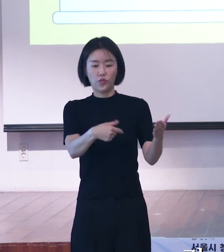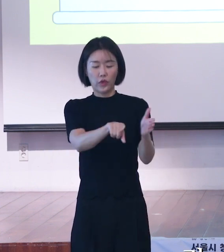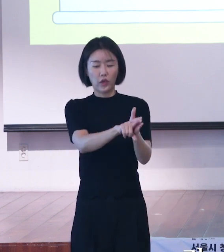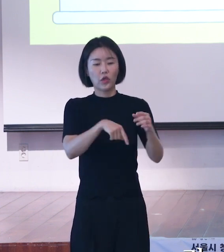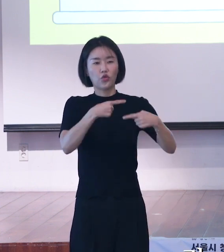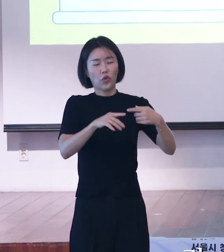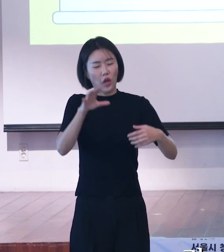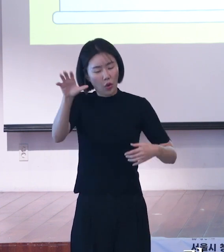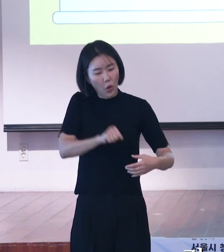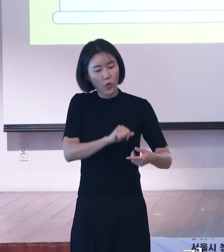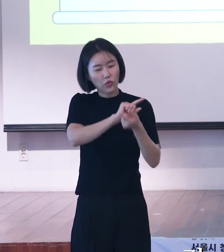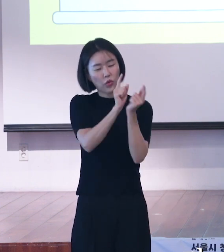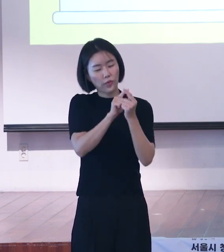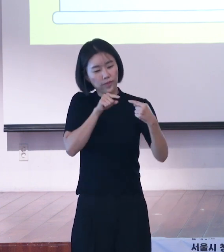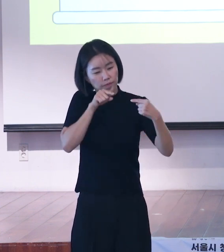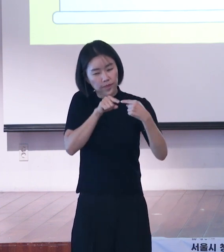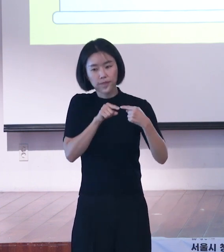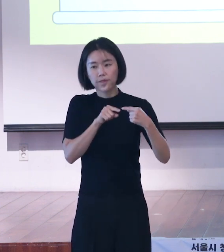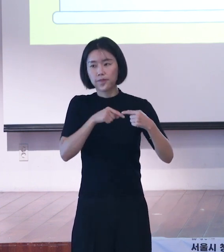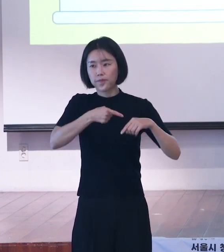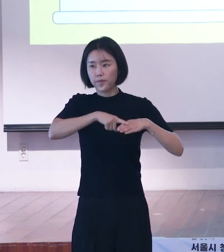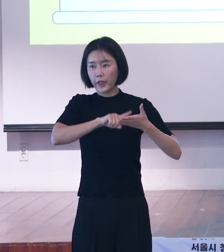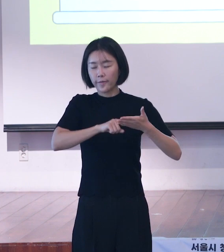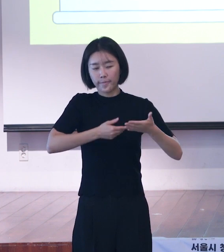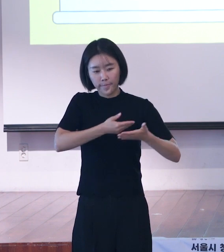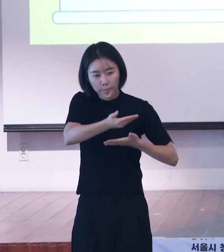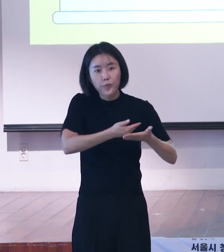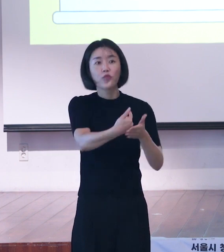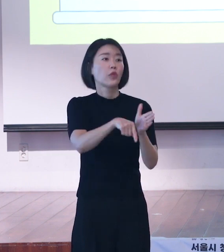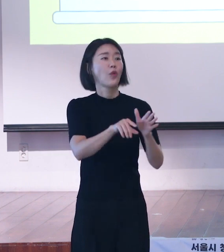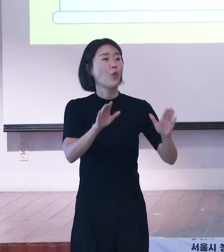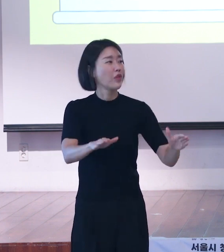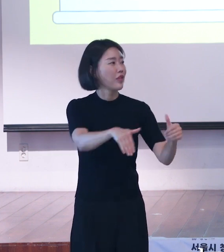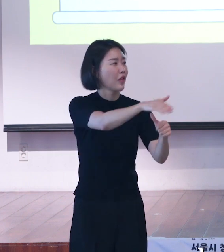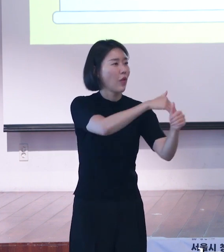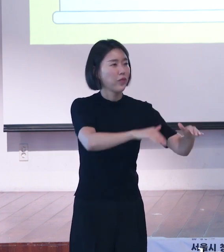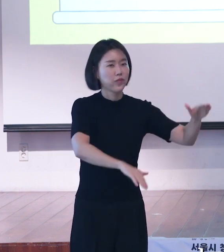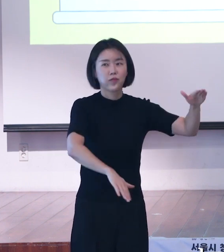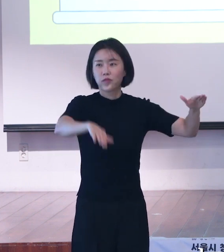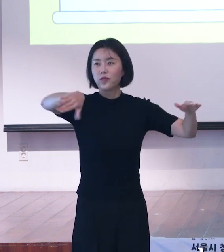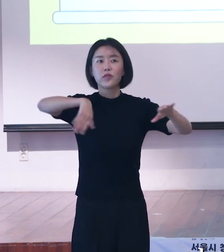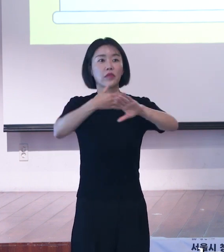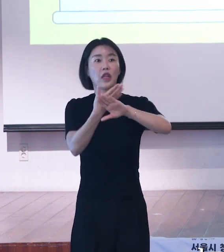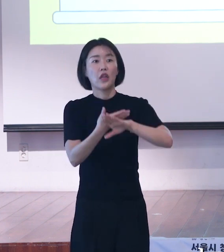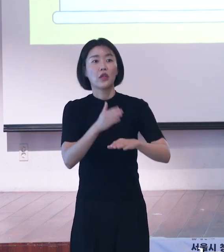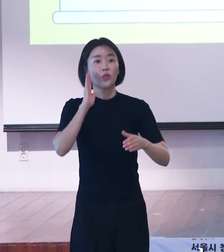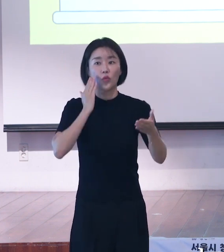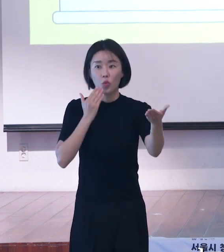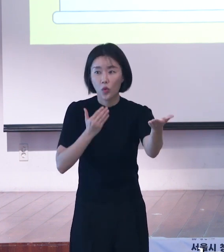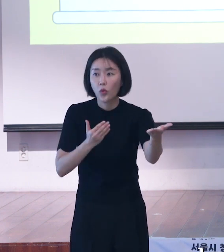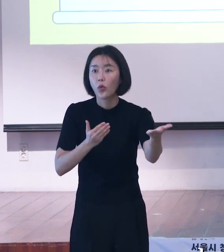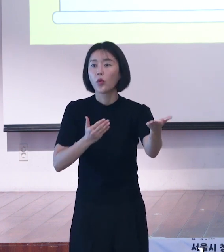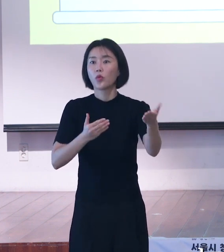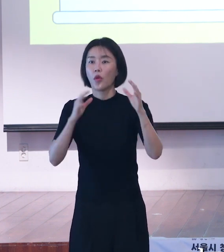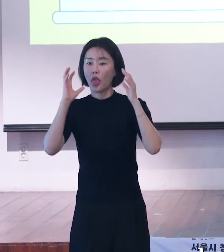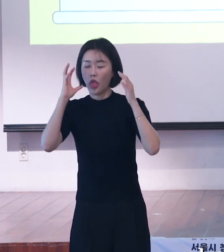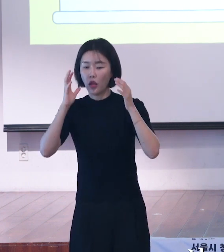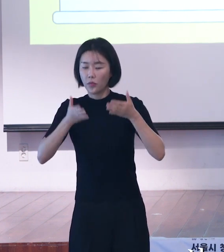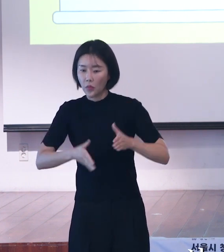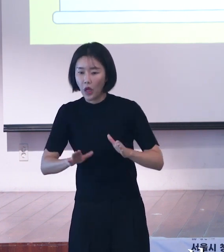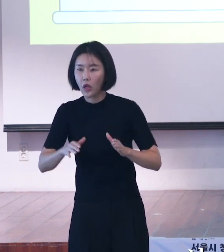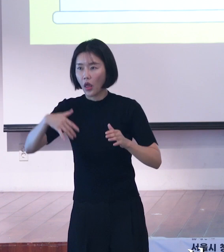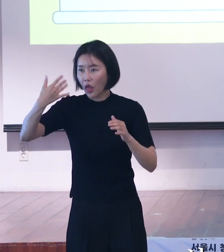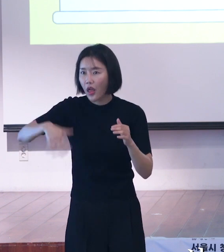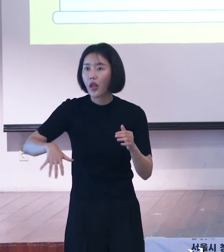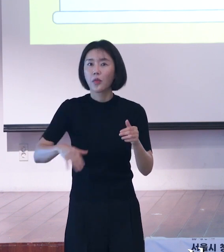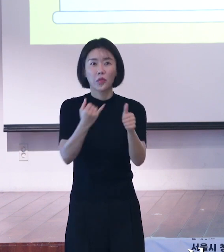형성하기입니다. 여기에 다양한 분들이 계실 건데 미혼이신 분들도 계시고 기혼, 그리고 아이가 있으신